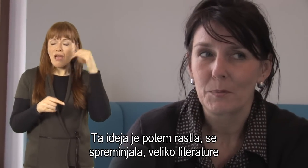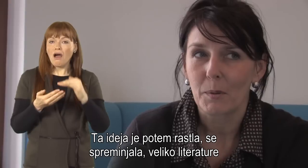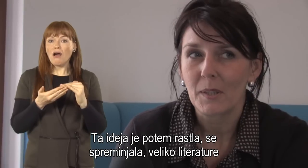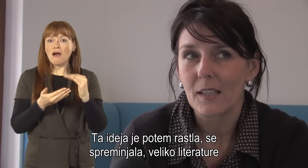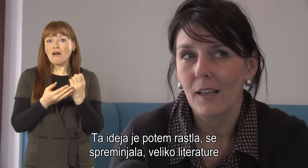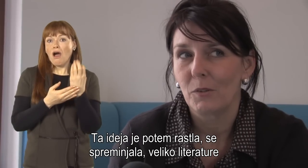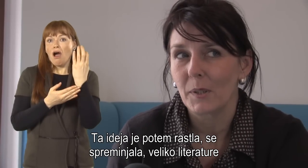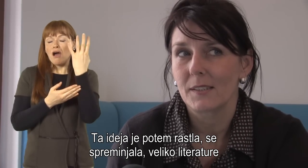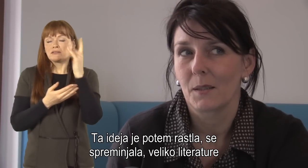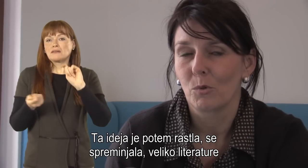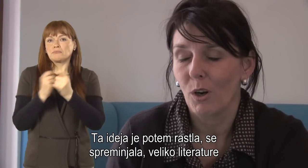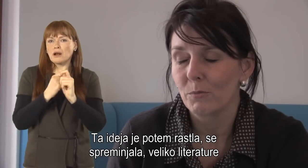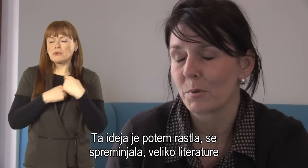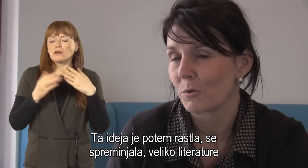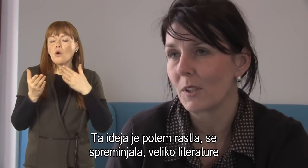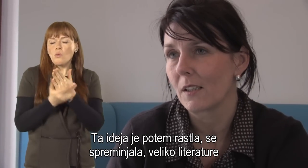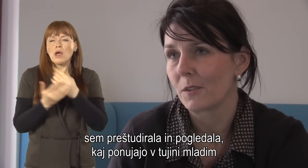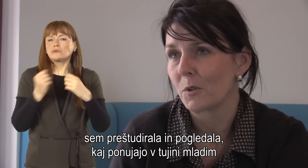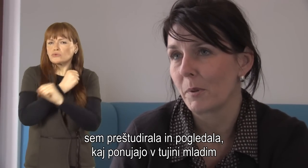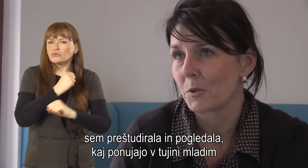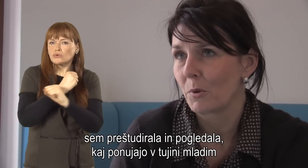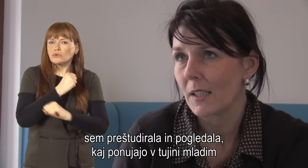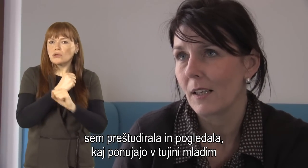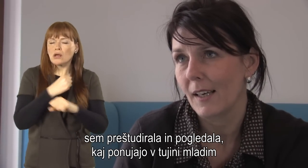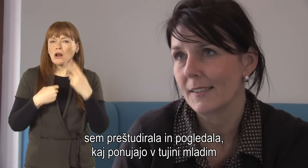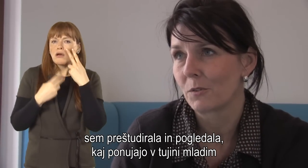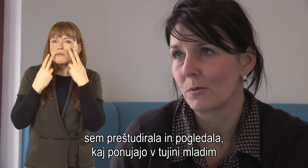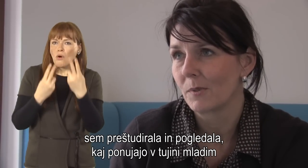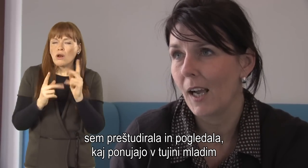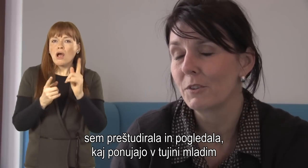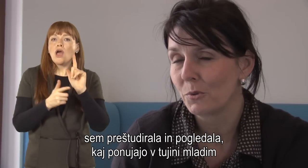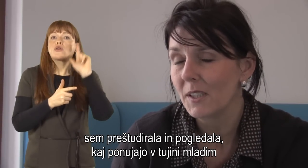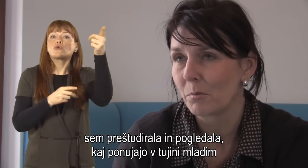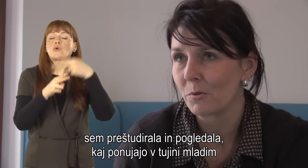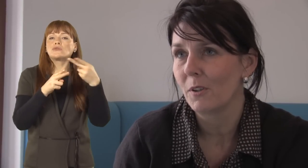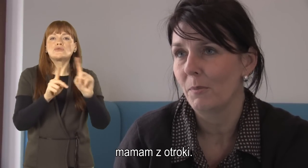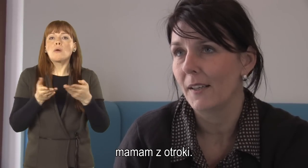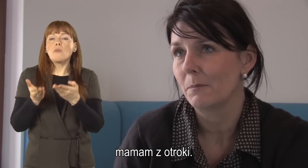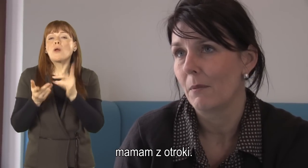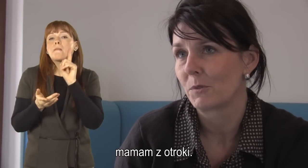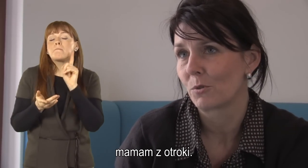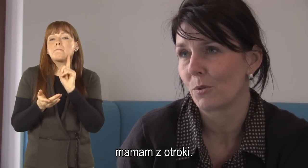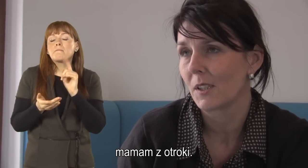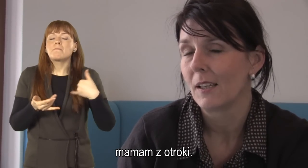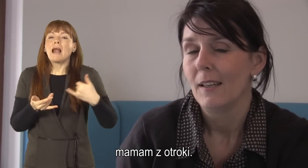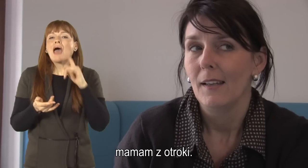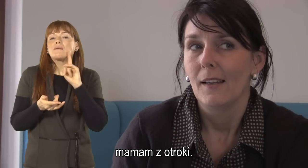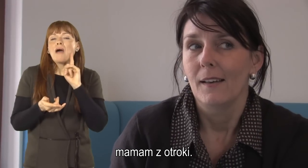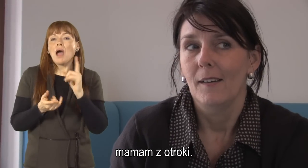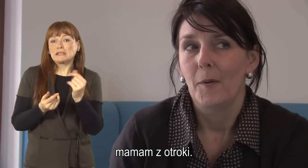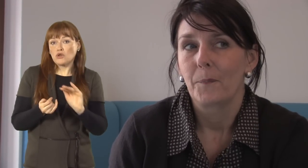rasla, se spreminjala, vmes sem ogromno preštudirala, tudi pač pogledala, kaj v tujini ponujajo mladim mamam z otroki.